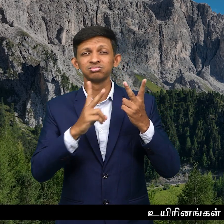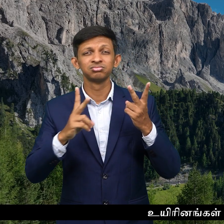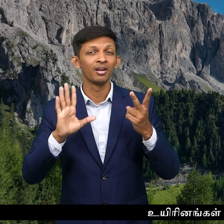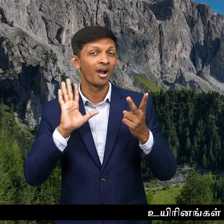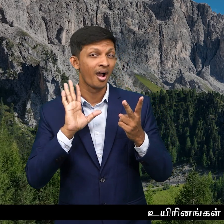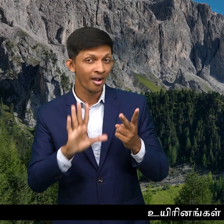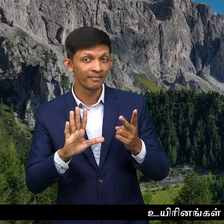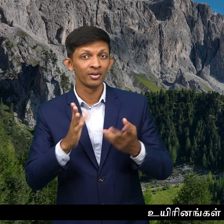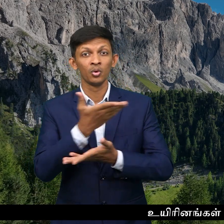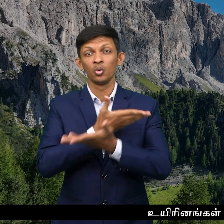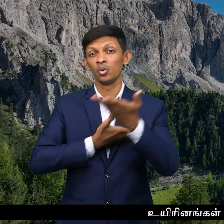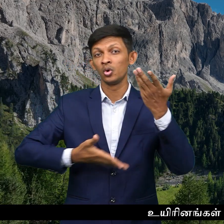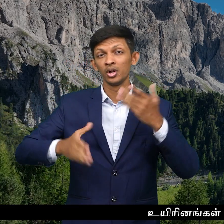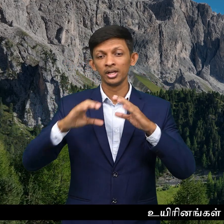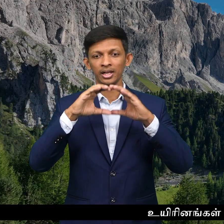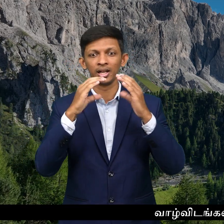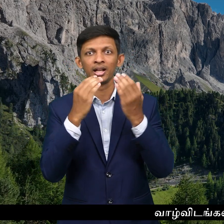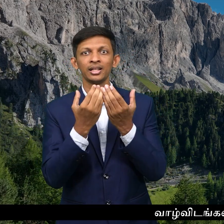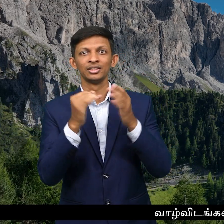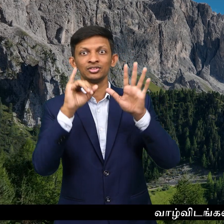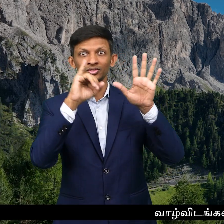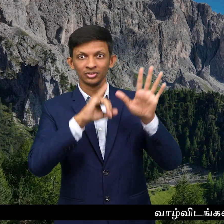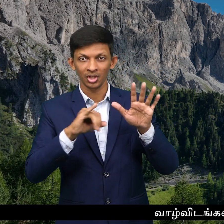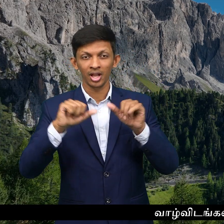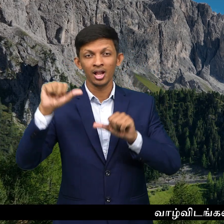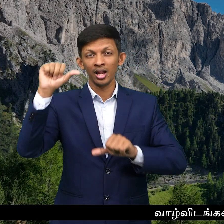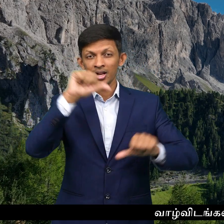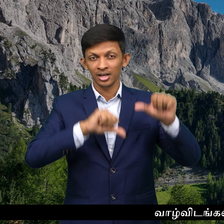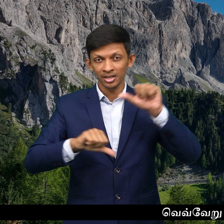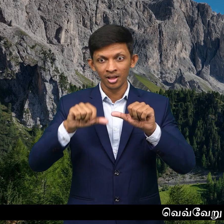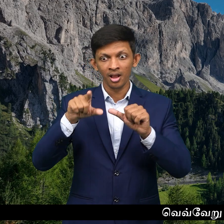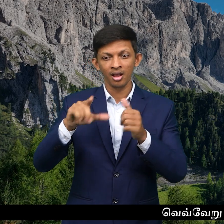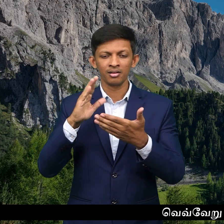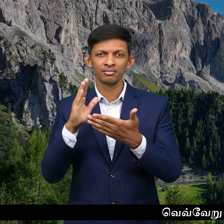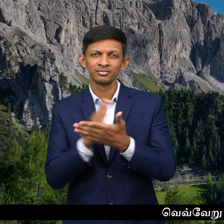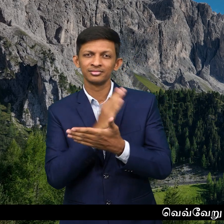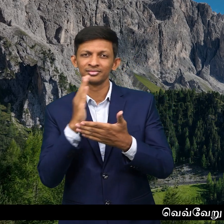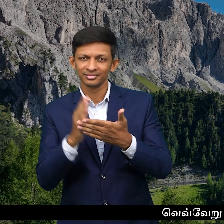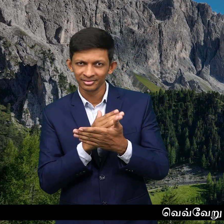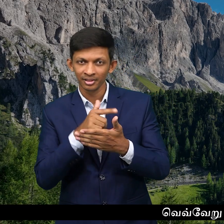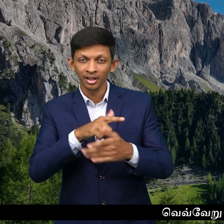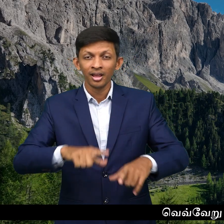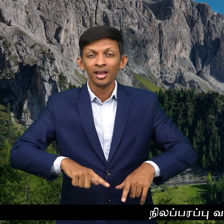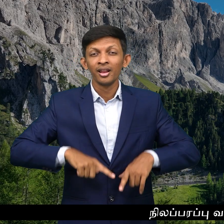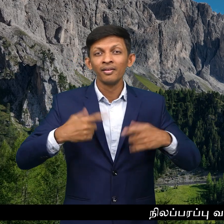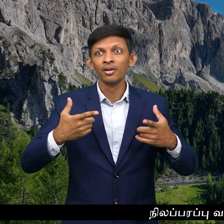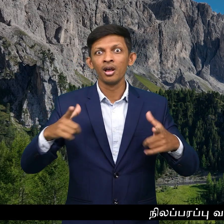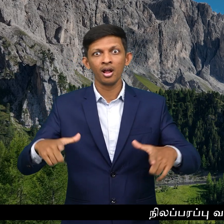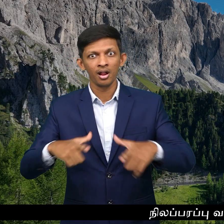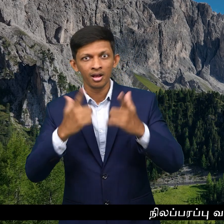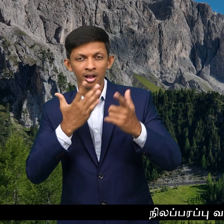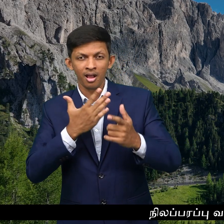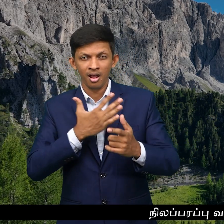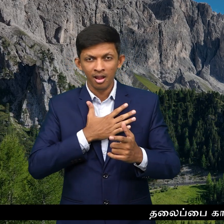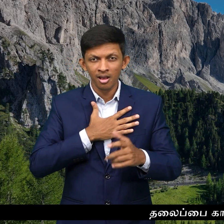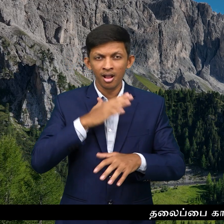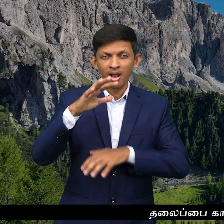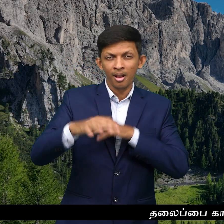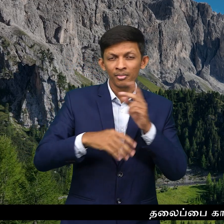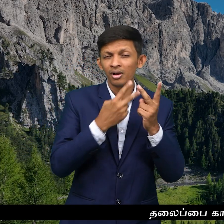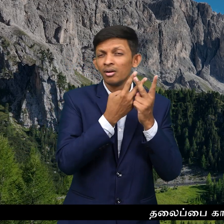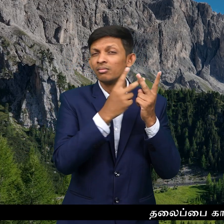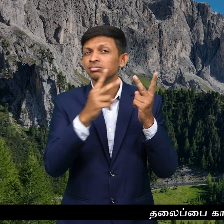வாழும் உயிரினங்கள், பண்புகள் மற்றும் வாழ்விடங்கள் பாடப்பகுதியில் வெவ்வேறு வாழ்விடங்கள், நிலப்பரப்பு வாழ்விடங்கள்